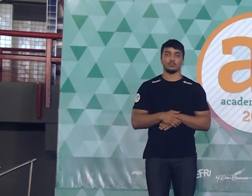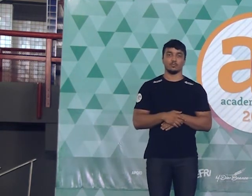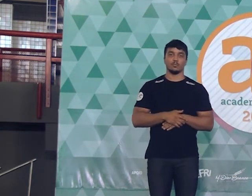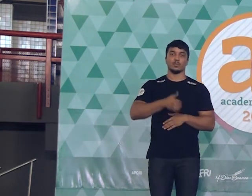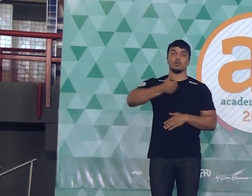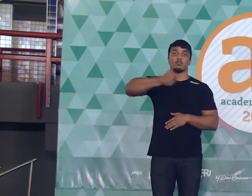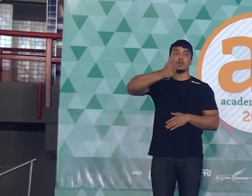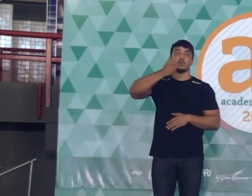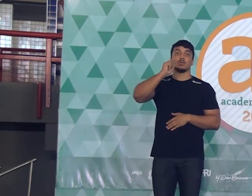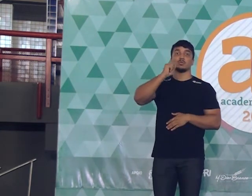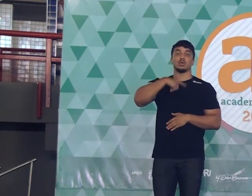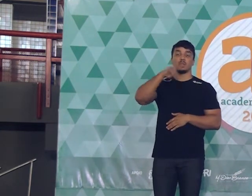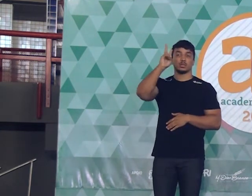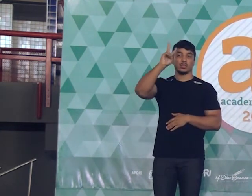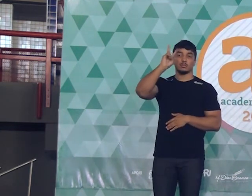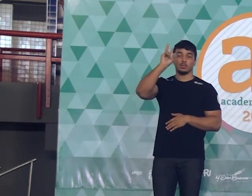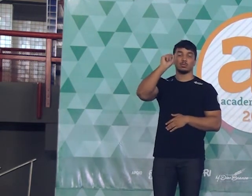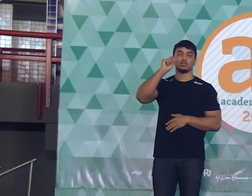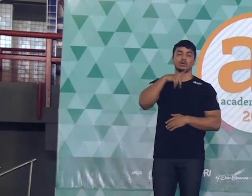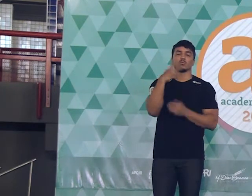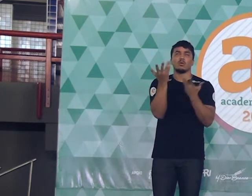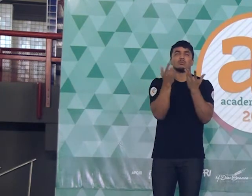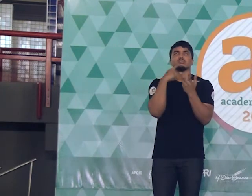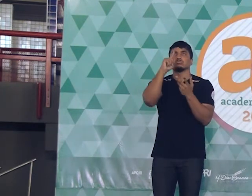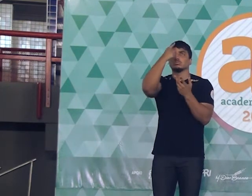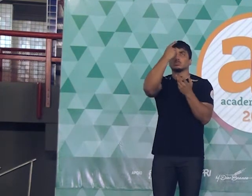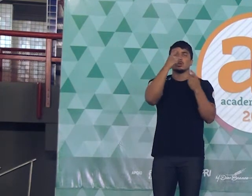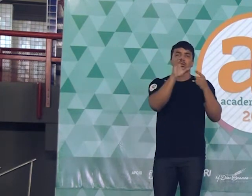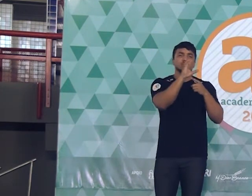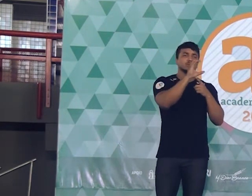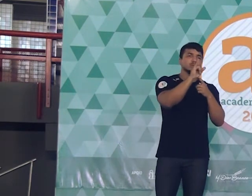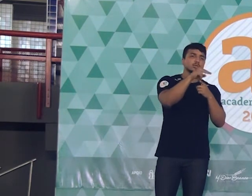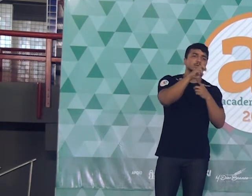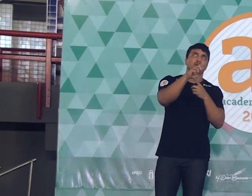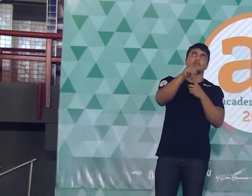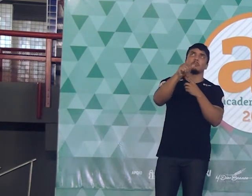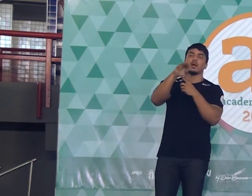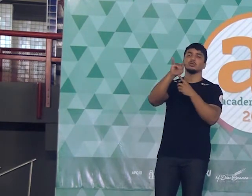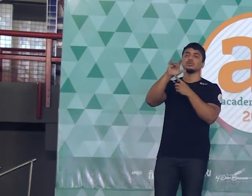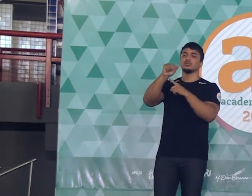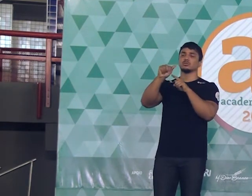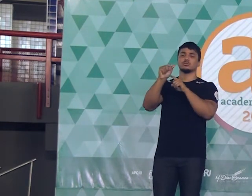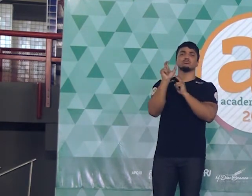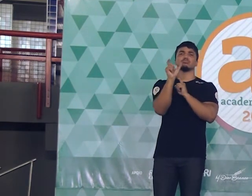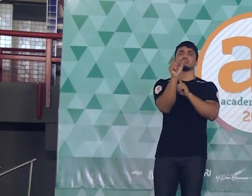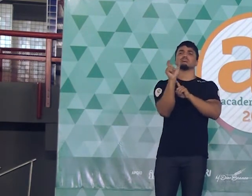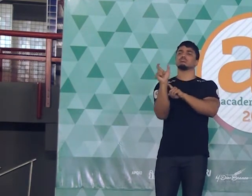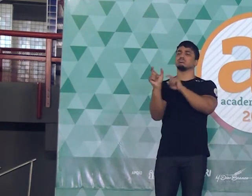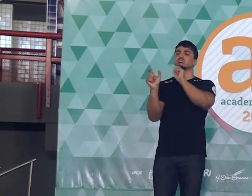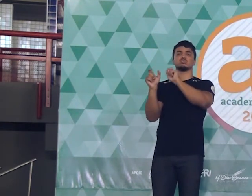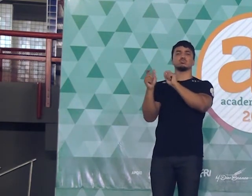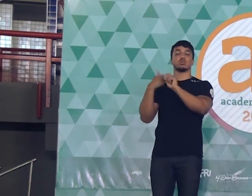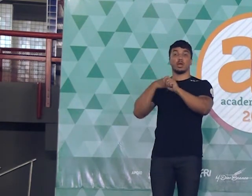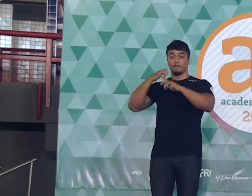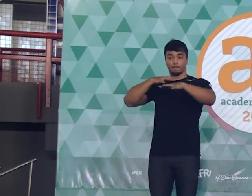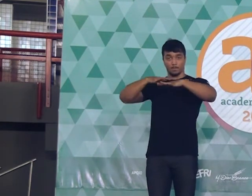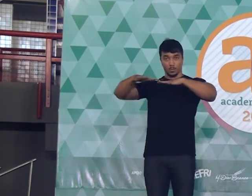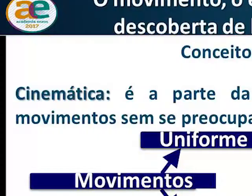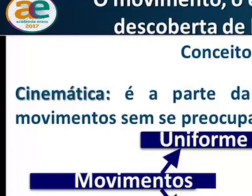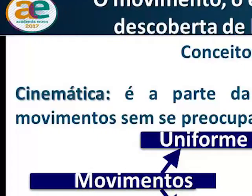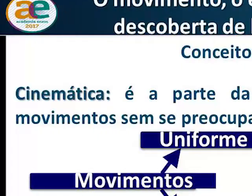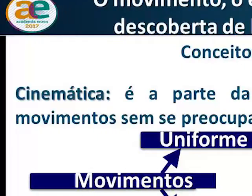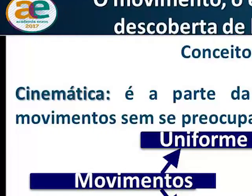primeira coisa que a gente vai lembrar, qual é a ideia de cinemática? Cinemática, nós vamos estudar os